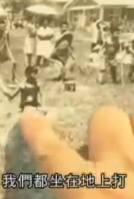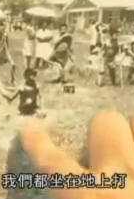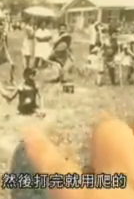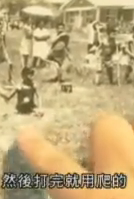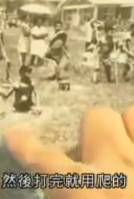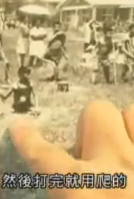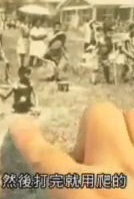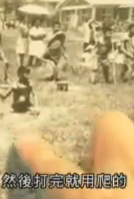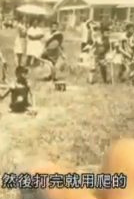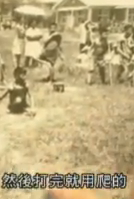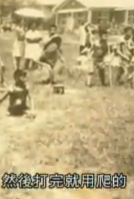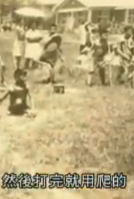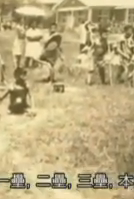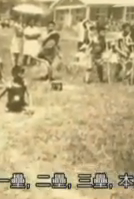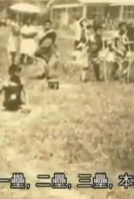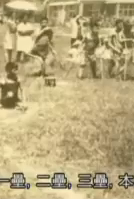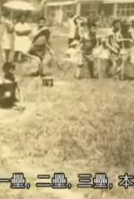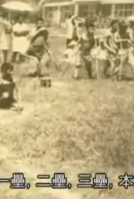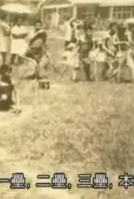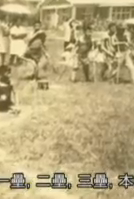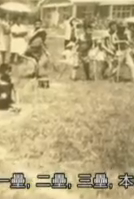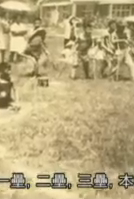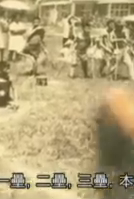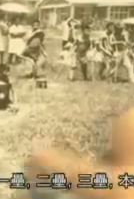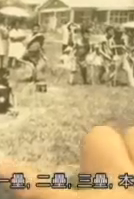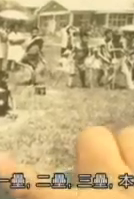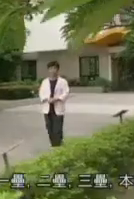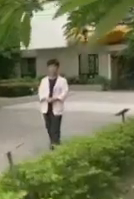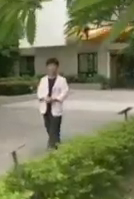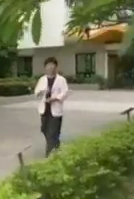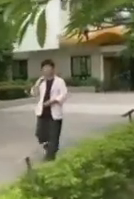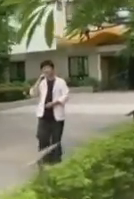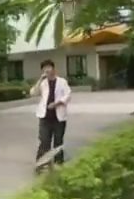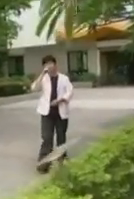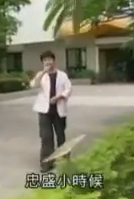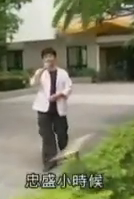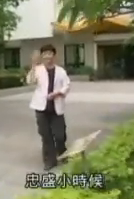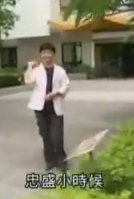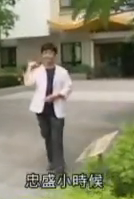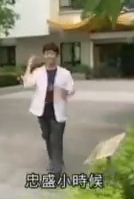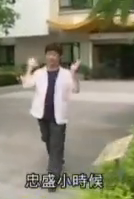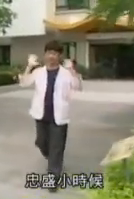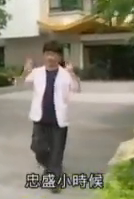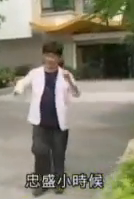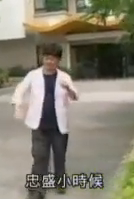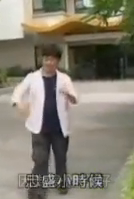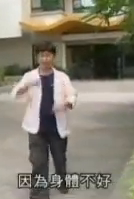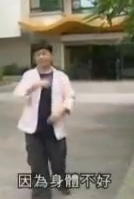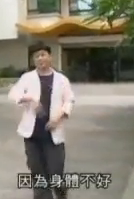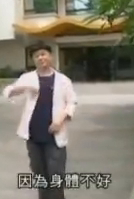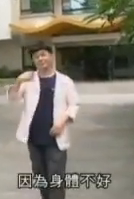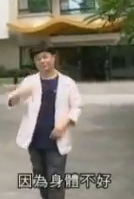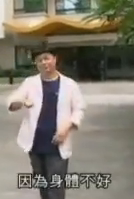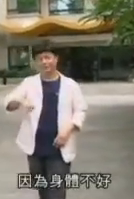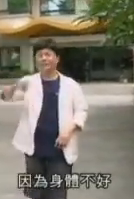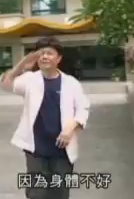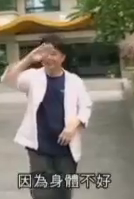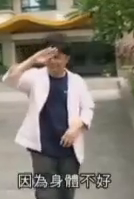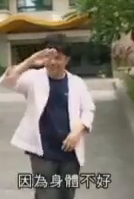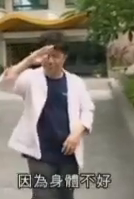打完就用爬的，爬一垒、二垒、三垒、本垒。 忠胜小时候呢，因为身体不好，常